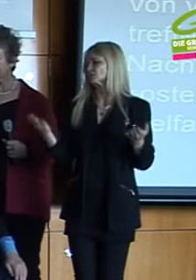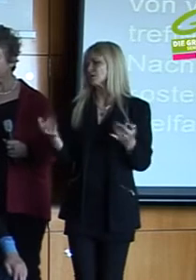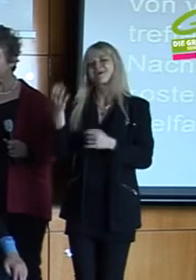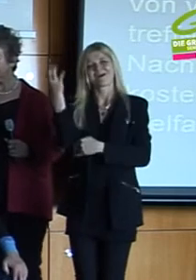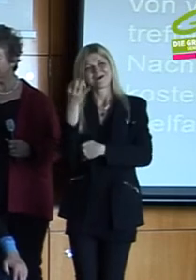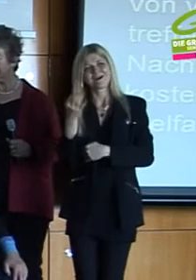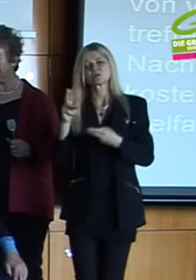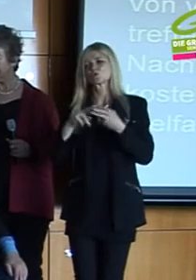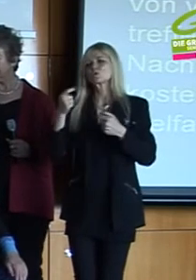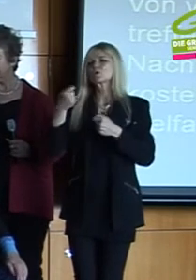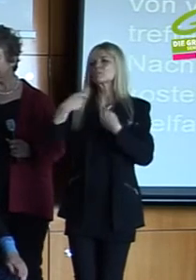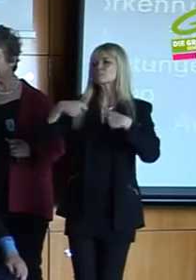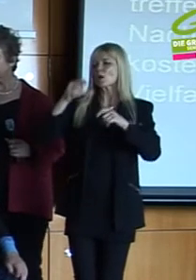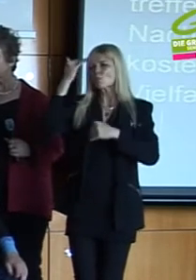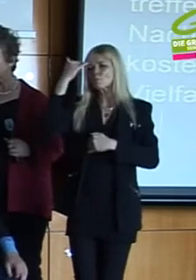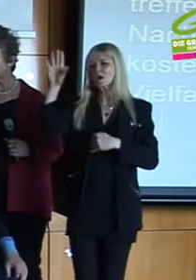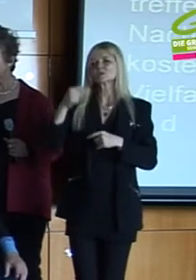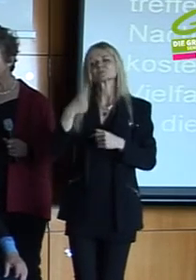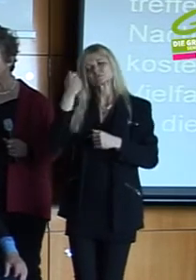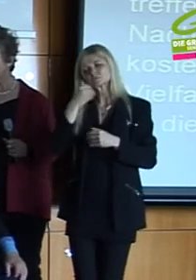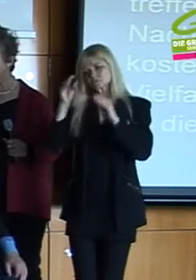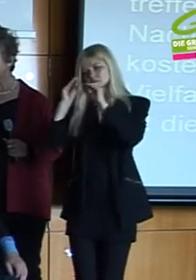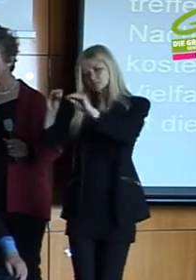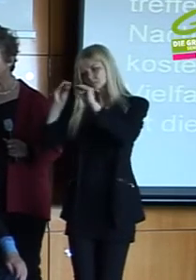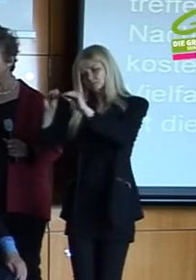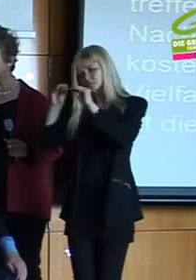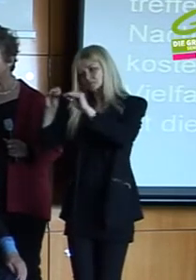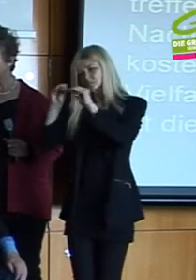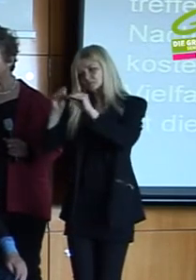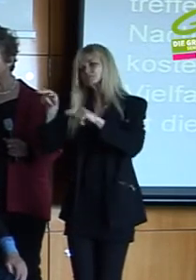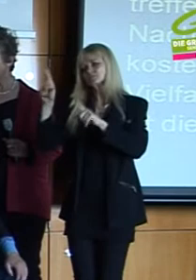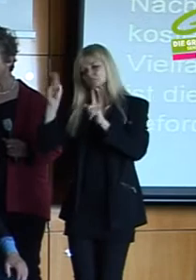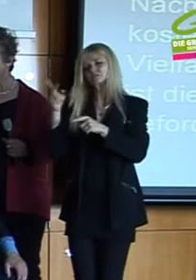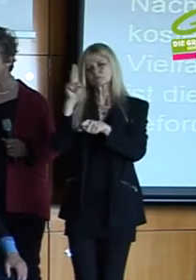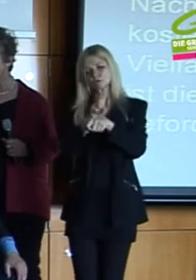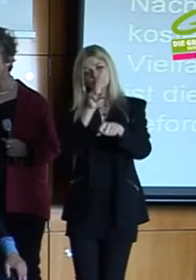Architekten, Baumeister dahingehend zu schulen, dass sie darauf Acht